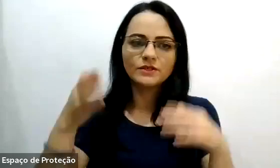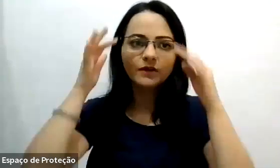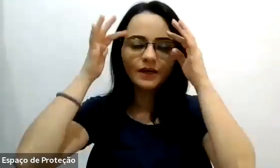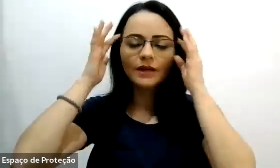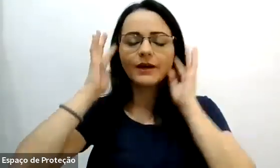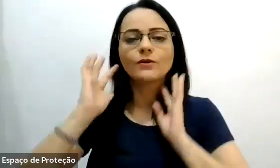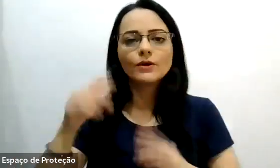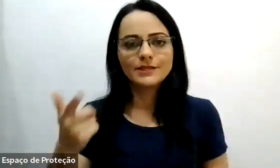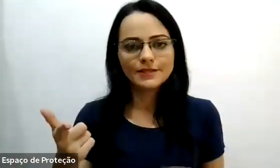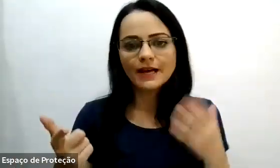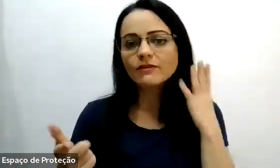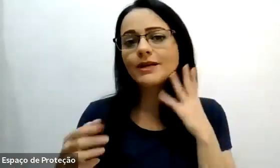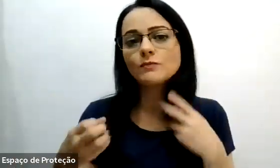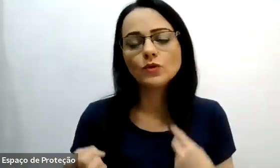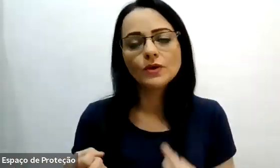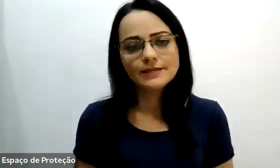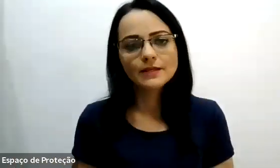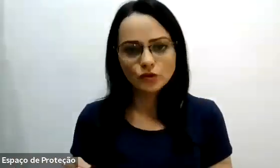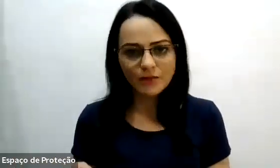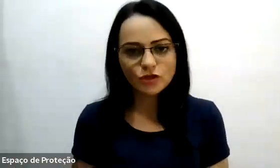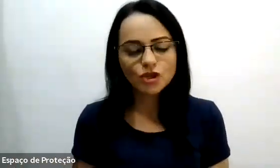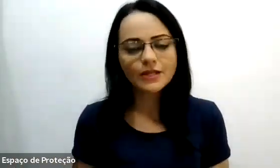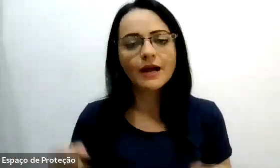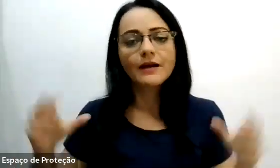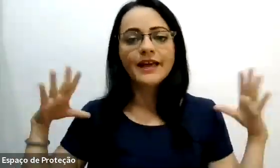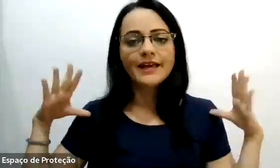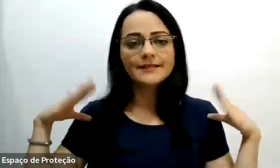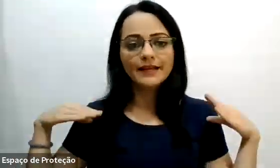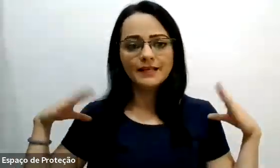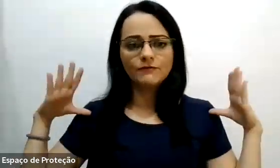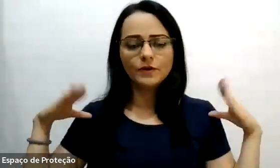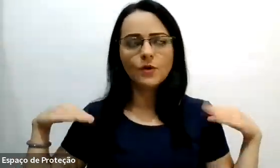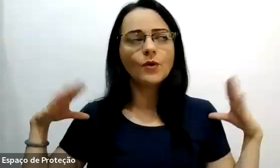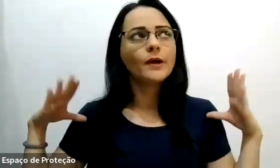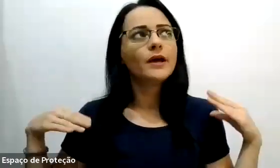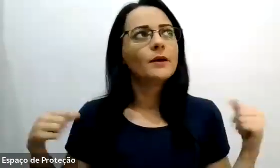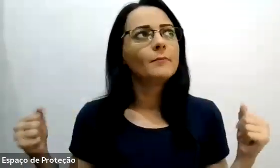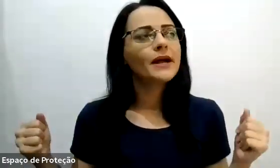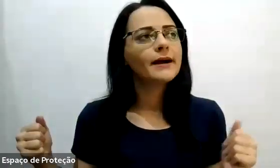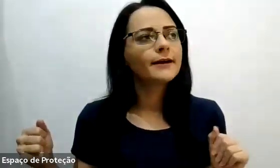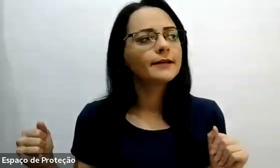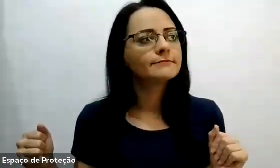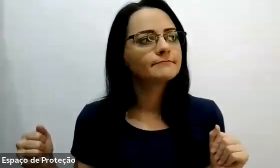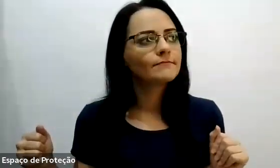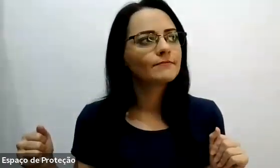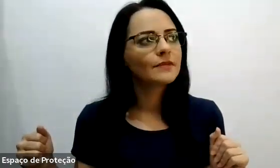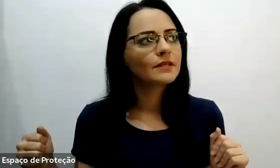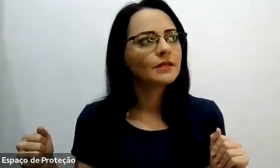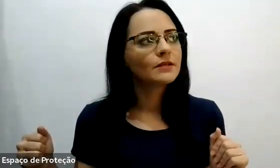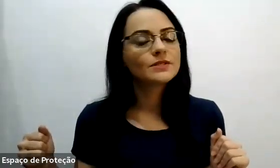inclusive era o que eu ensinava, mas mudou recentemente, tá? Esse daqui ficou para, não sei